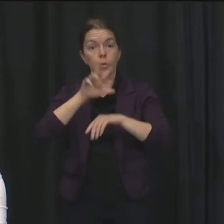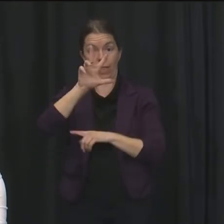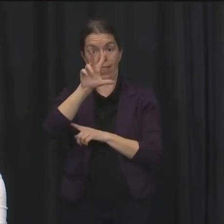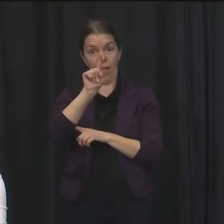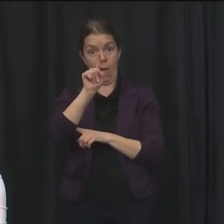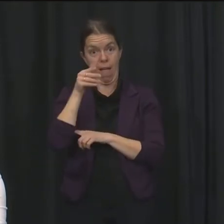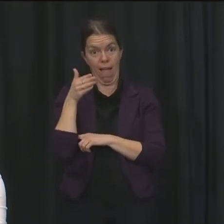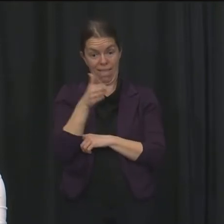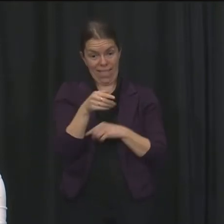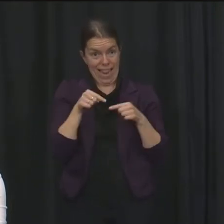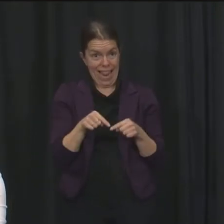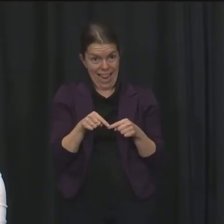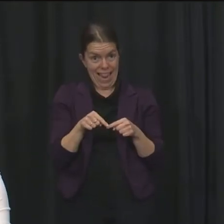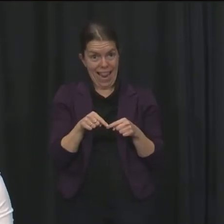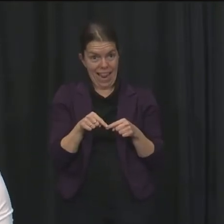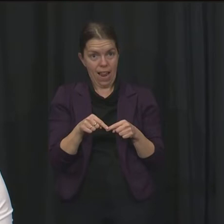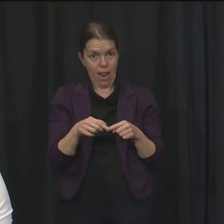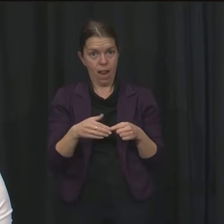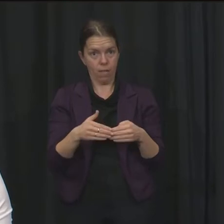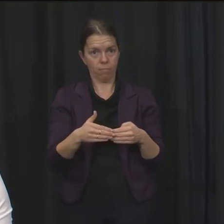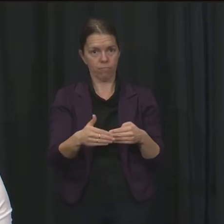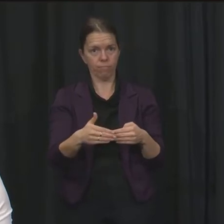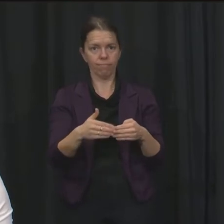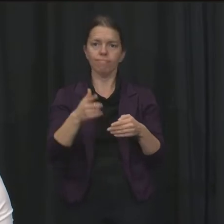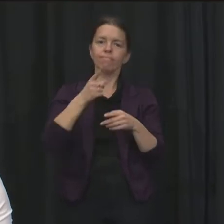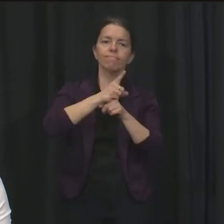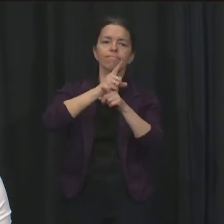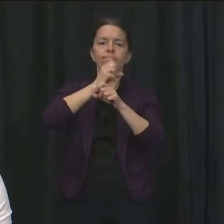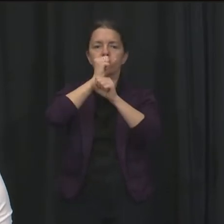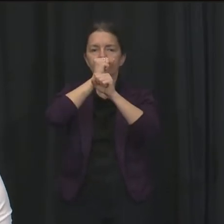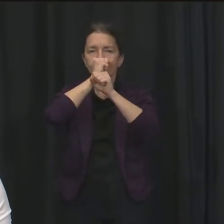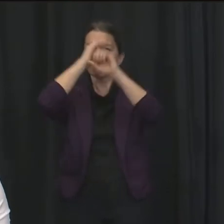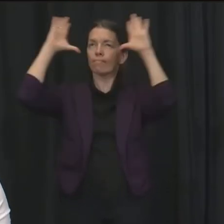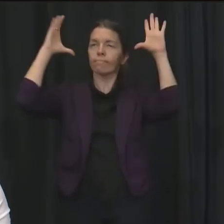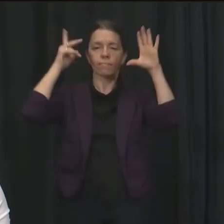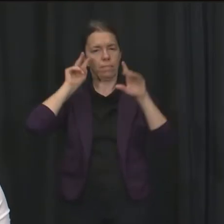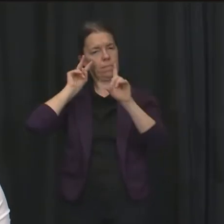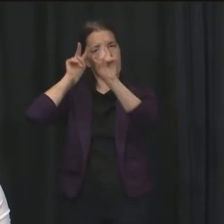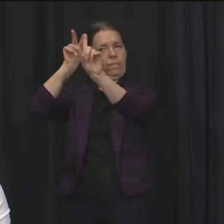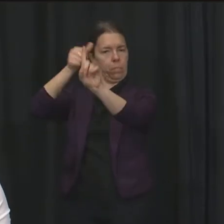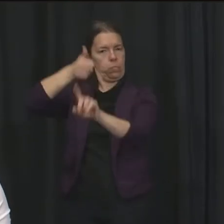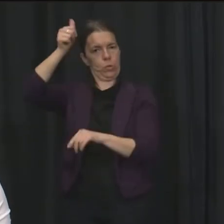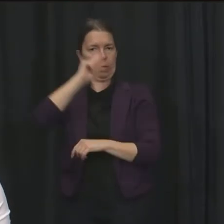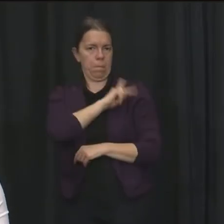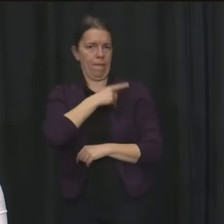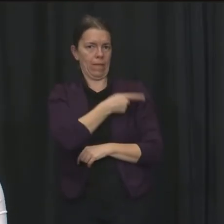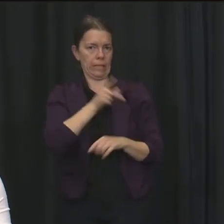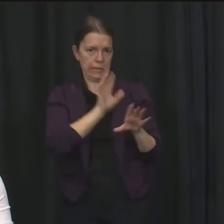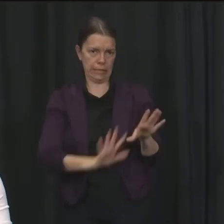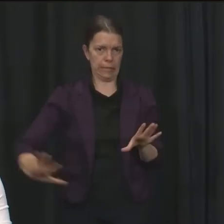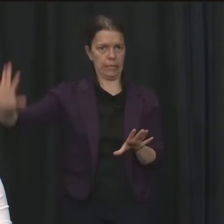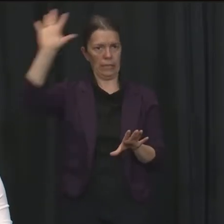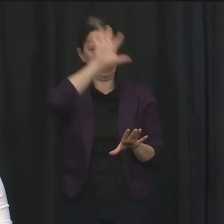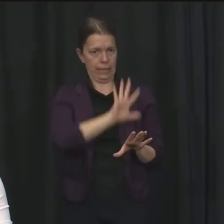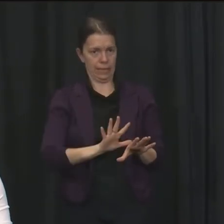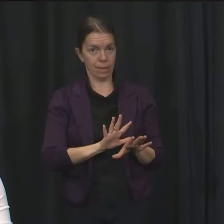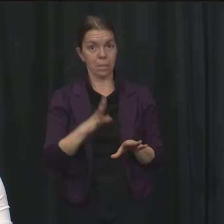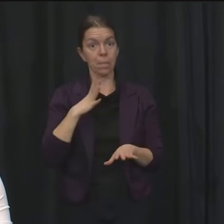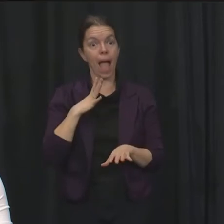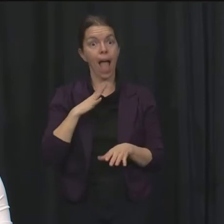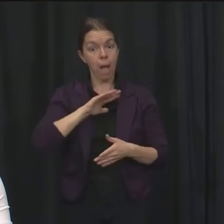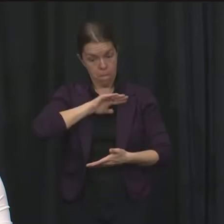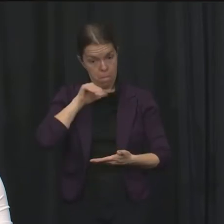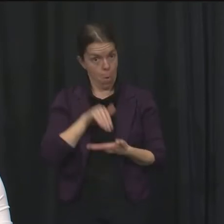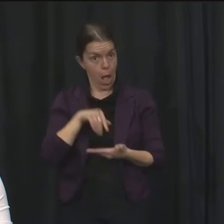présenté vraiment une vision provinciale, mais on peut quand même comprendre que Montréal représente beaucoup des cas qui